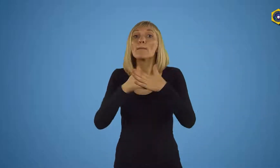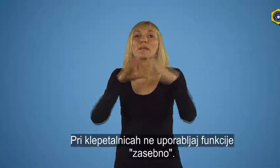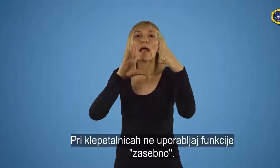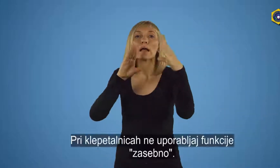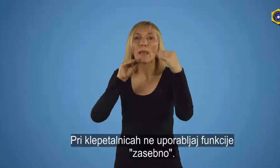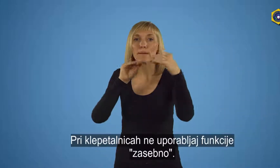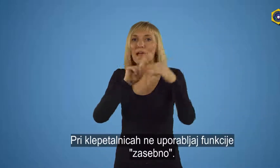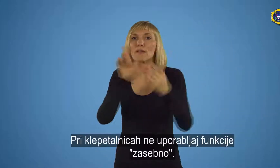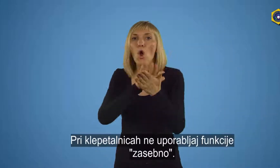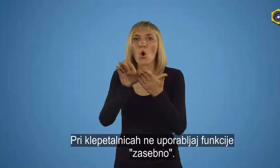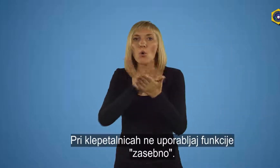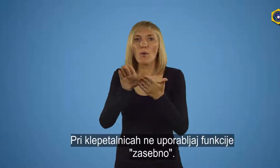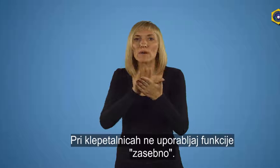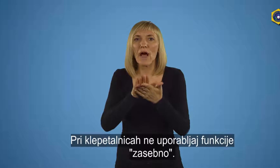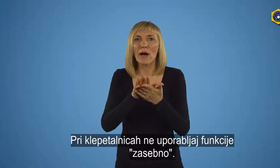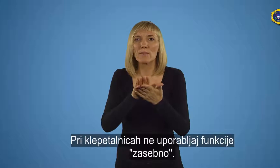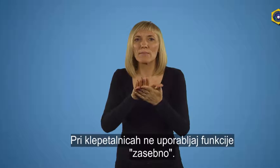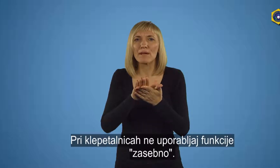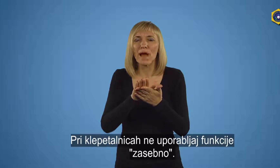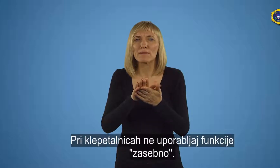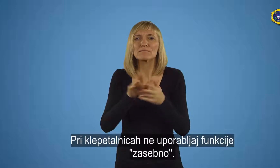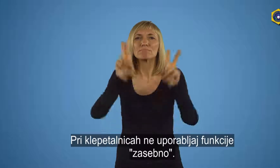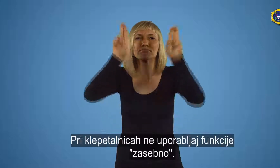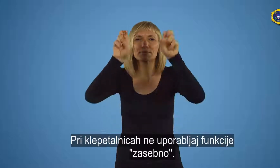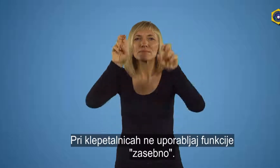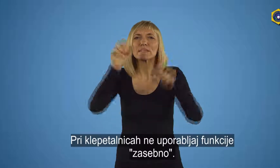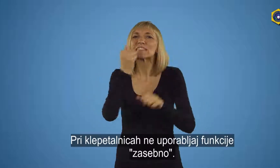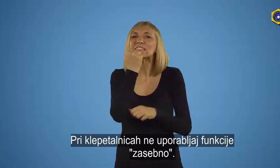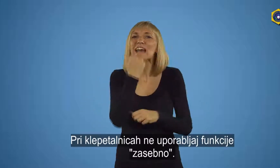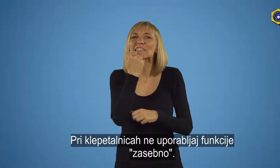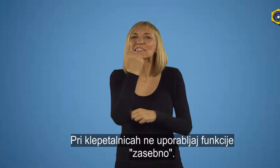Pri klepetalnicah ne uporabljaj funkcije zasebno.